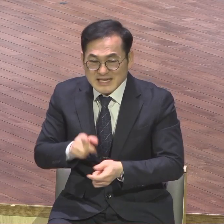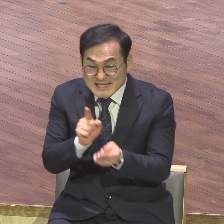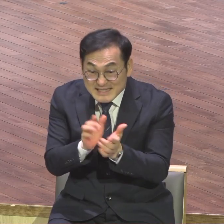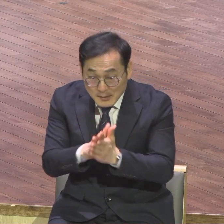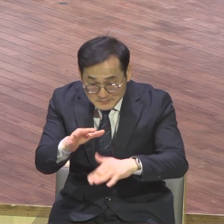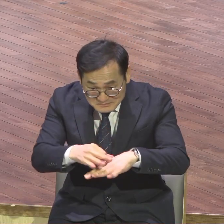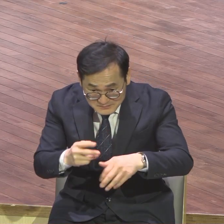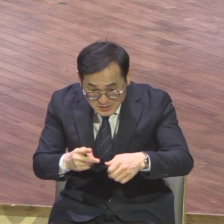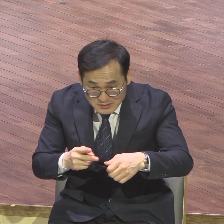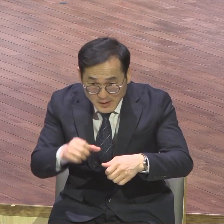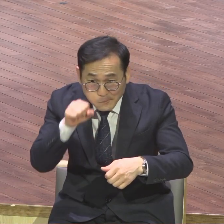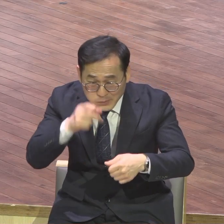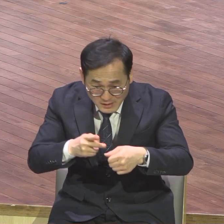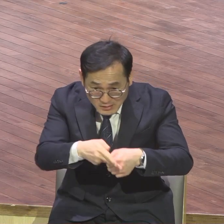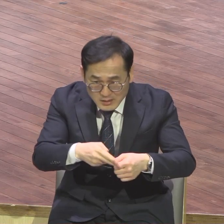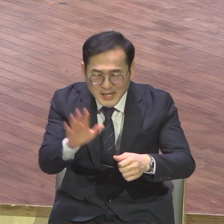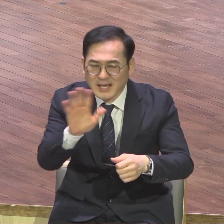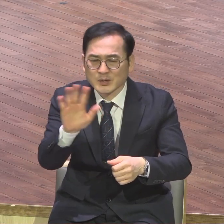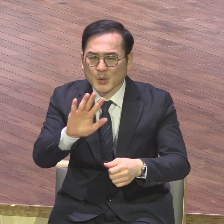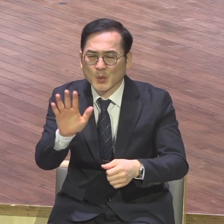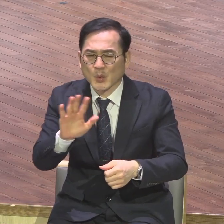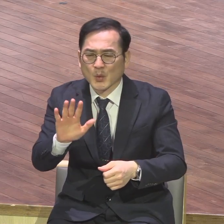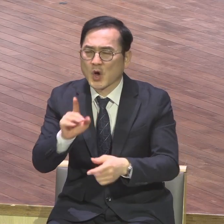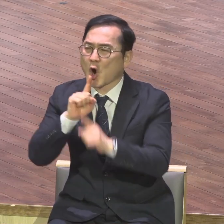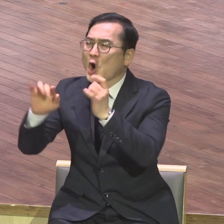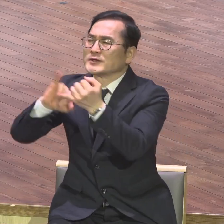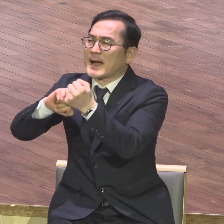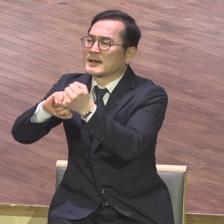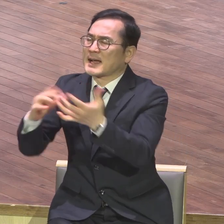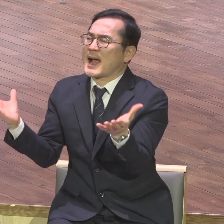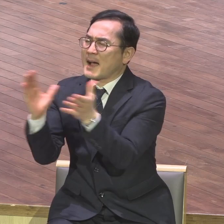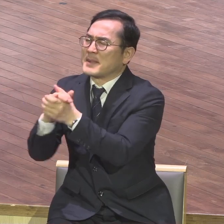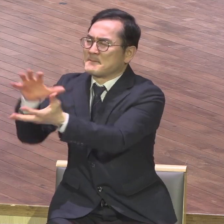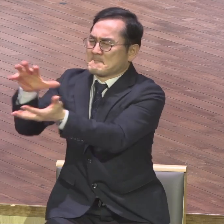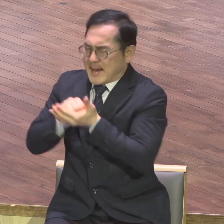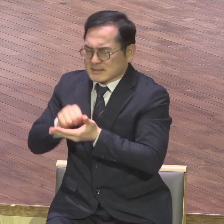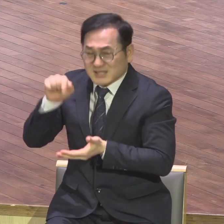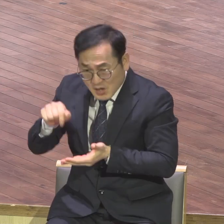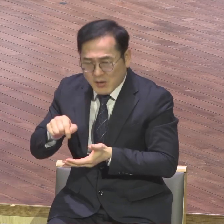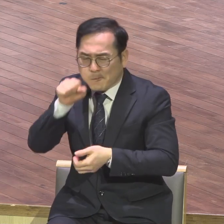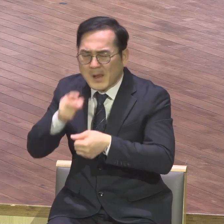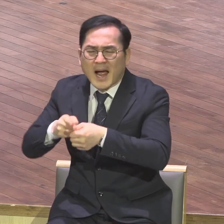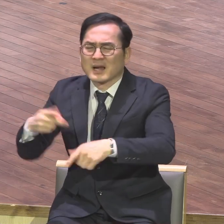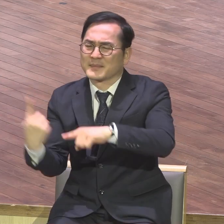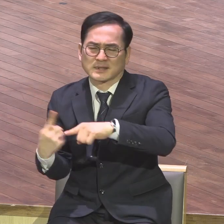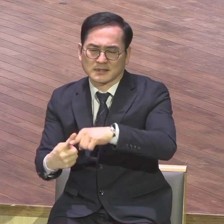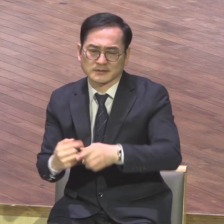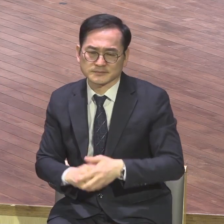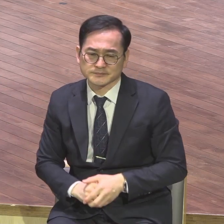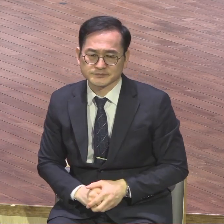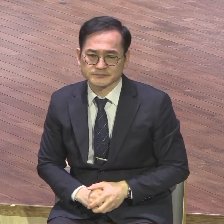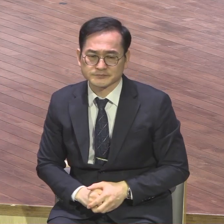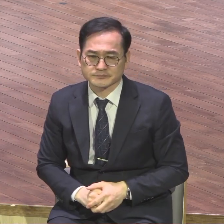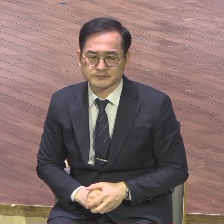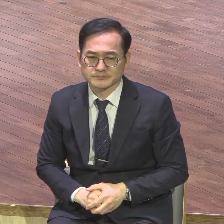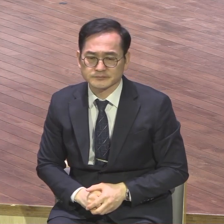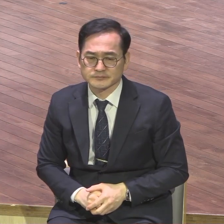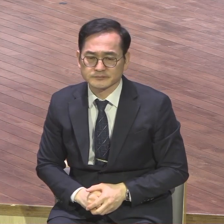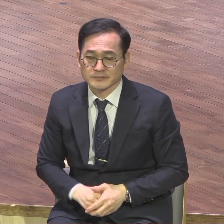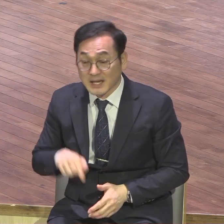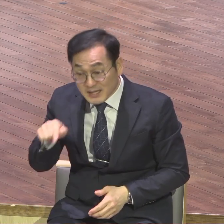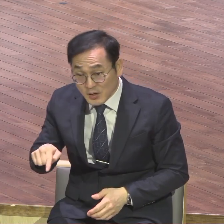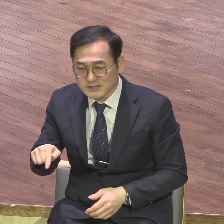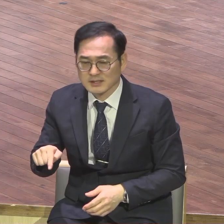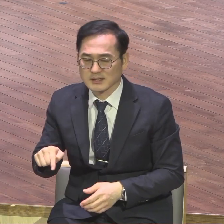아니라 진정한 언약적 백성이 되는 것이 본질이다. 그것이 성경이 말하는 할례파라는 것입니다.